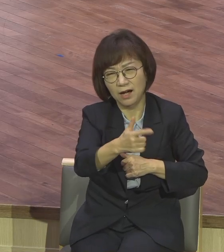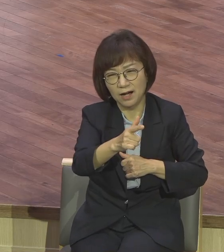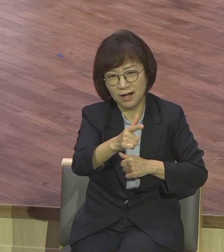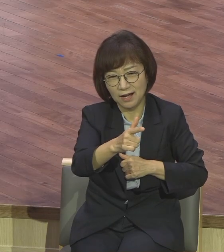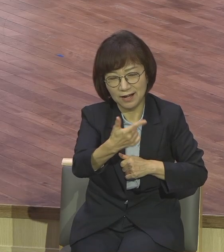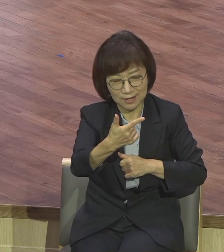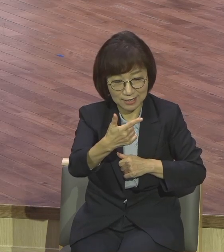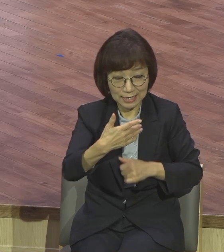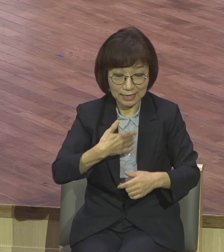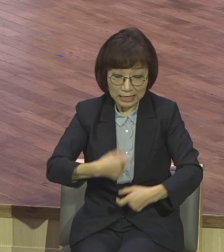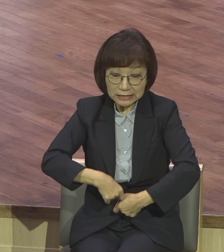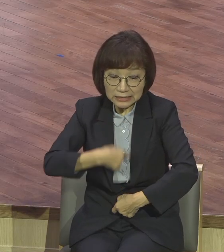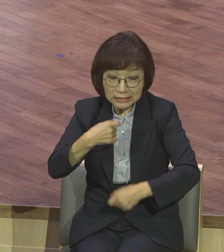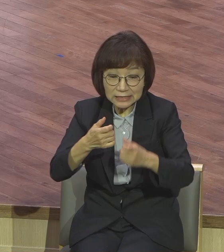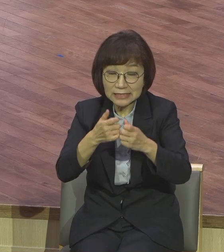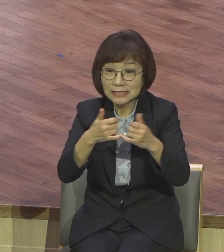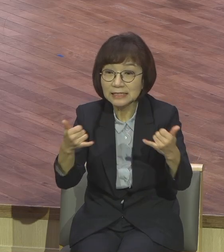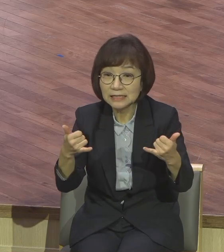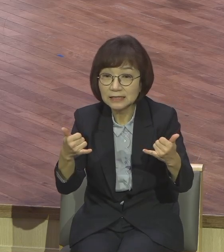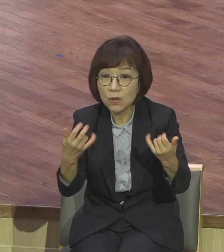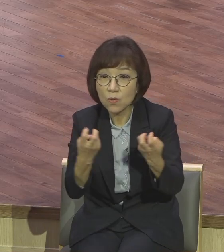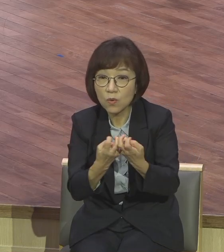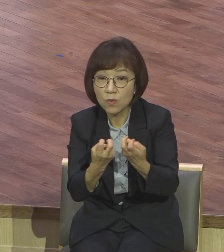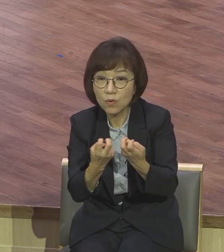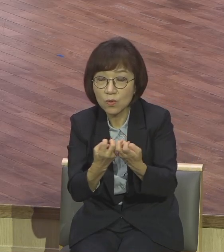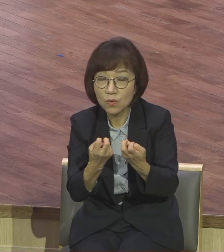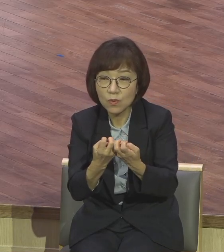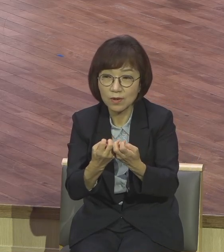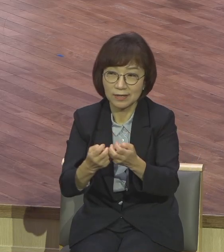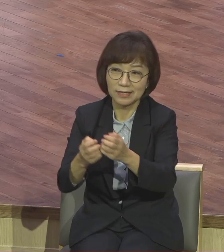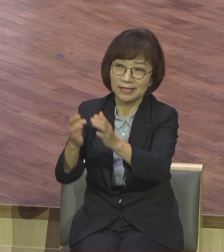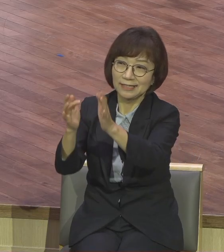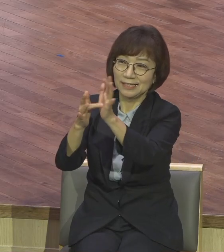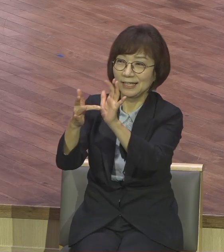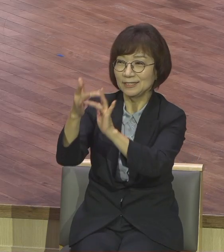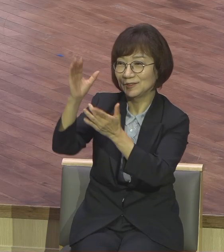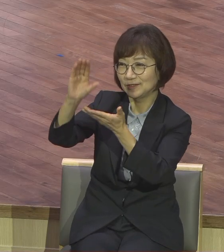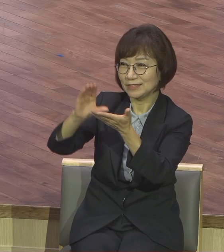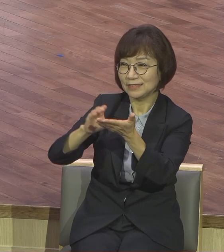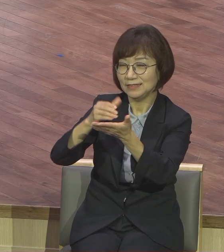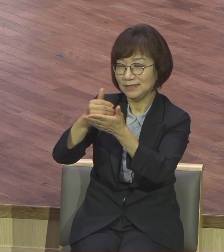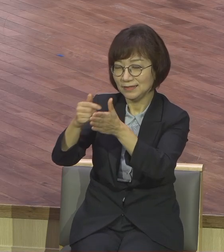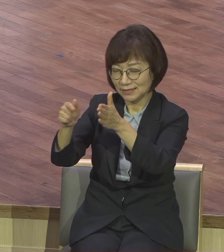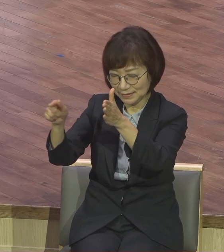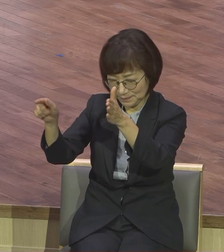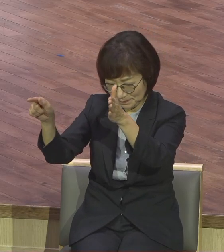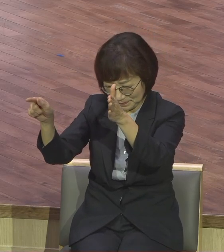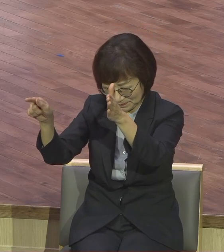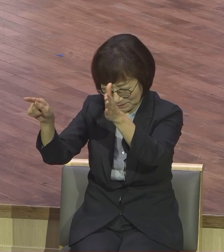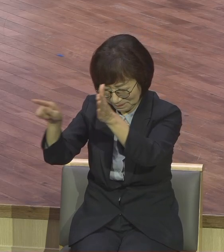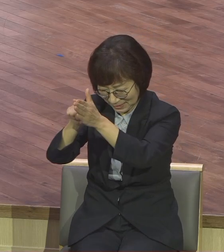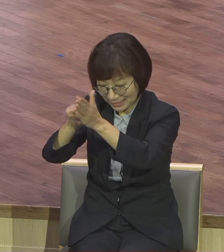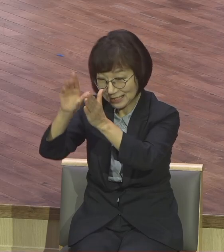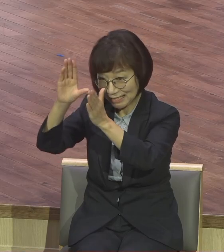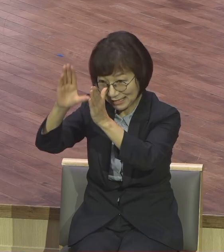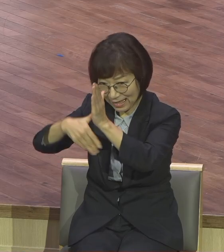어떻게 의인이 됩니까? 어떻게 어렵게 됩니까? 예수 그리스도를 믿는